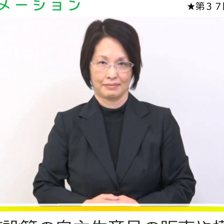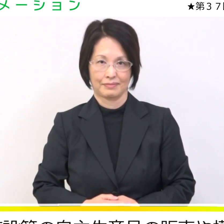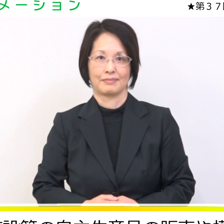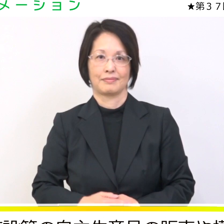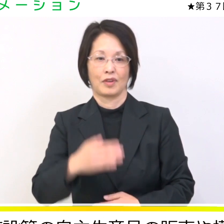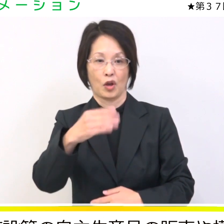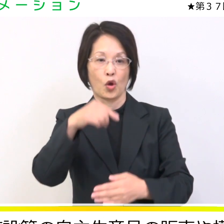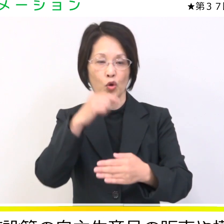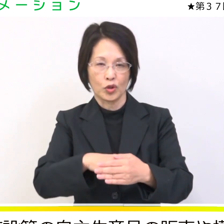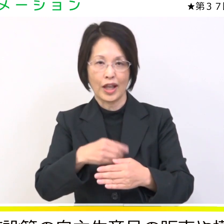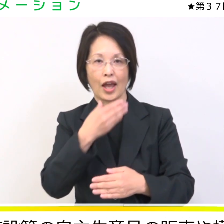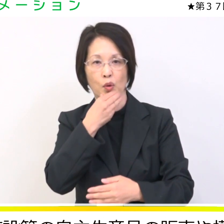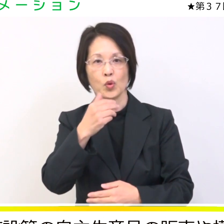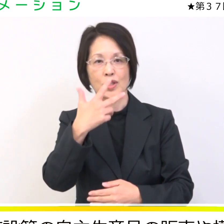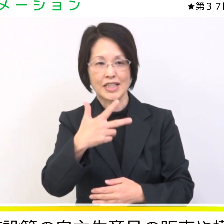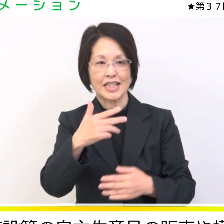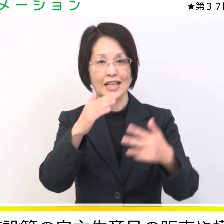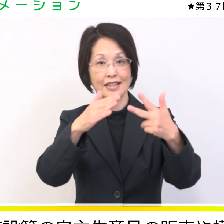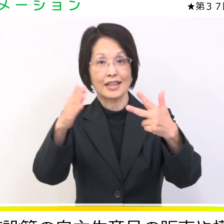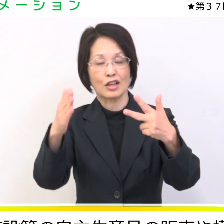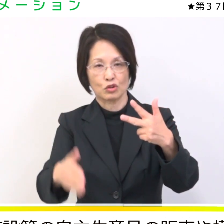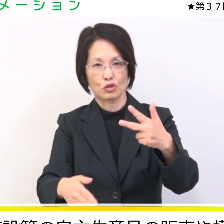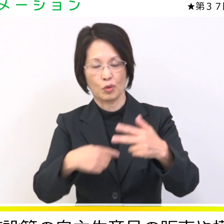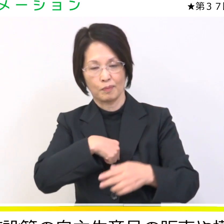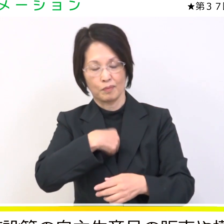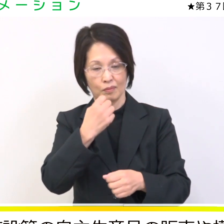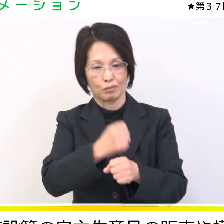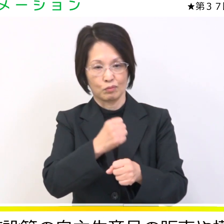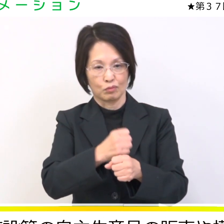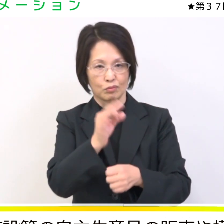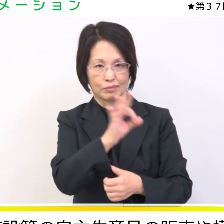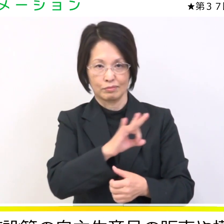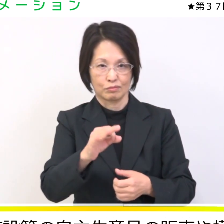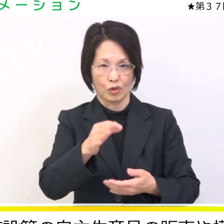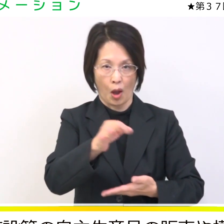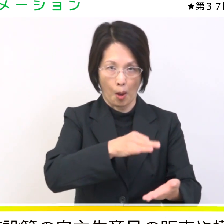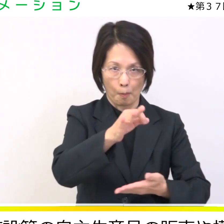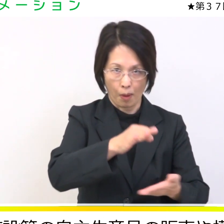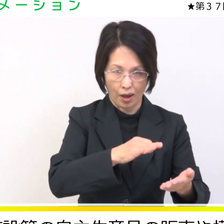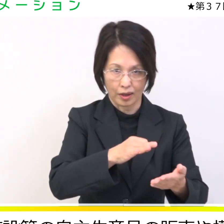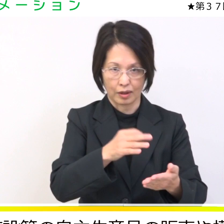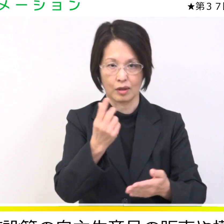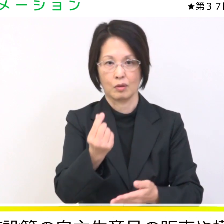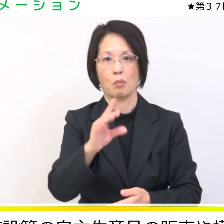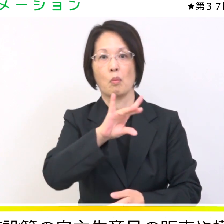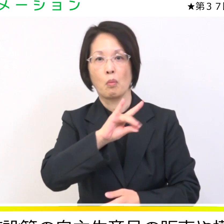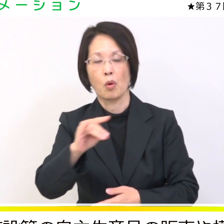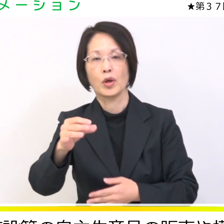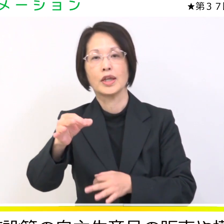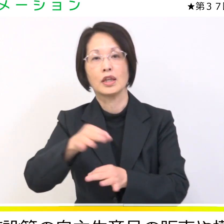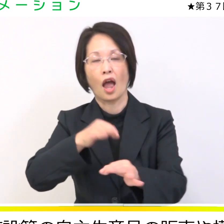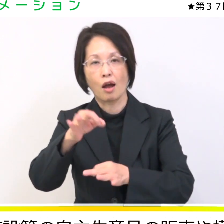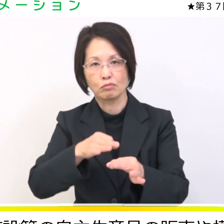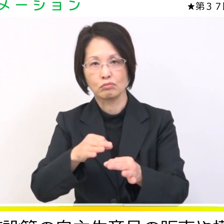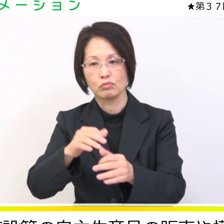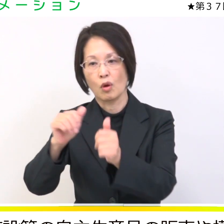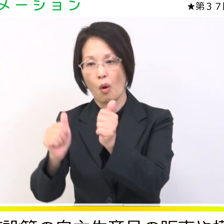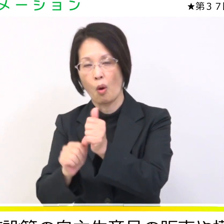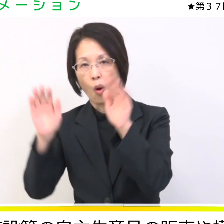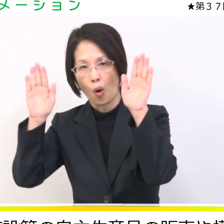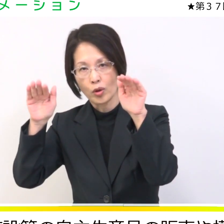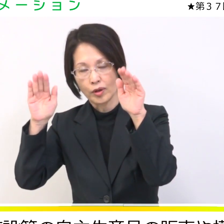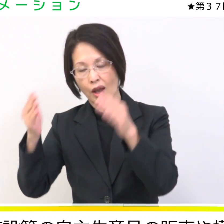その他来ない副次雪などの自主生産品の販売員や模擬店